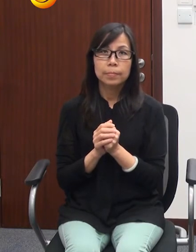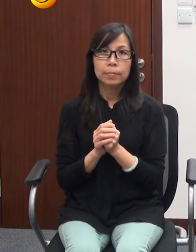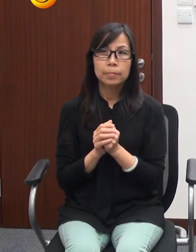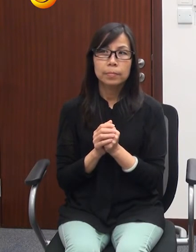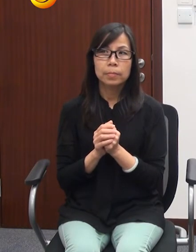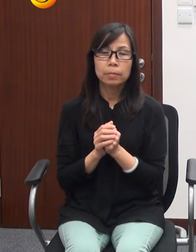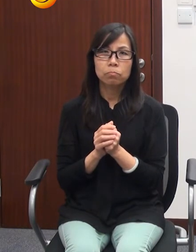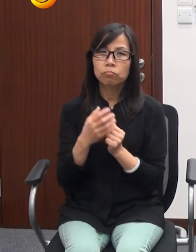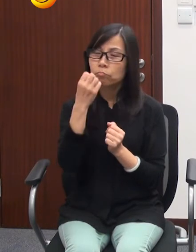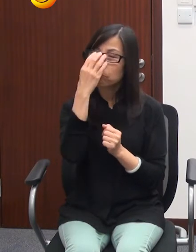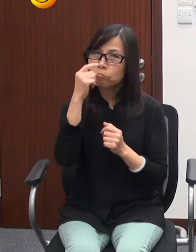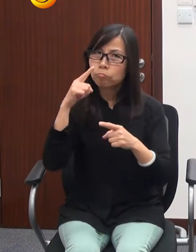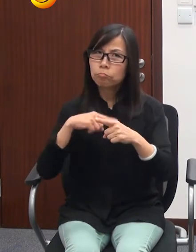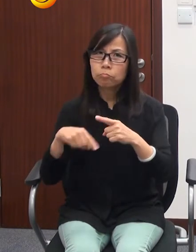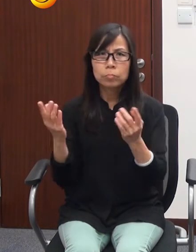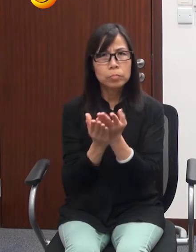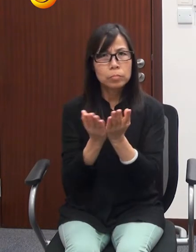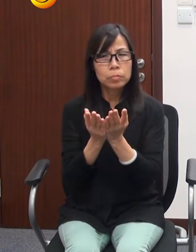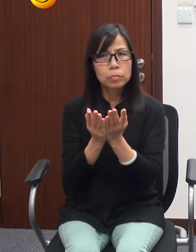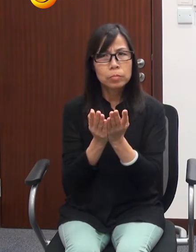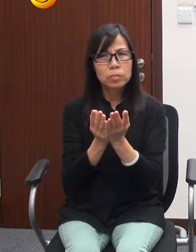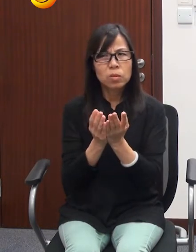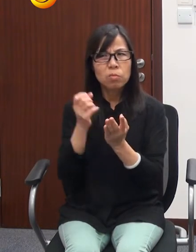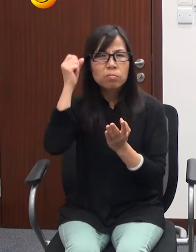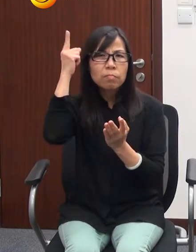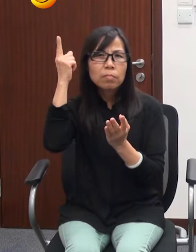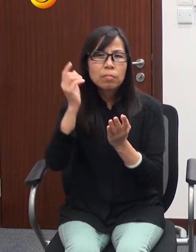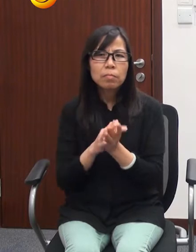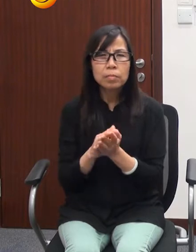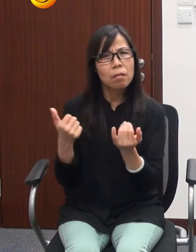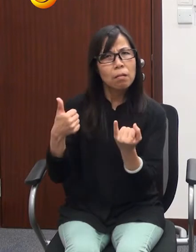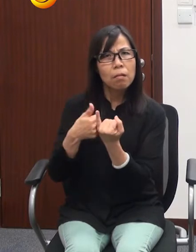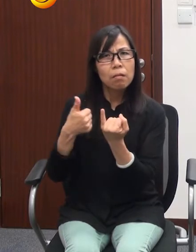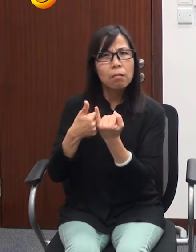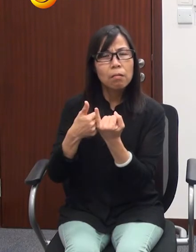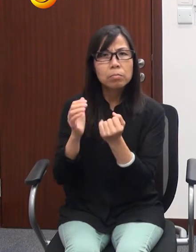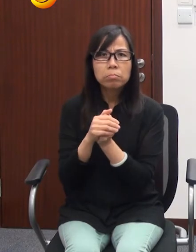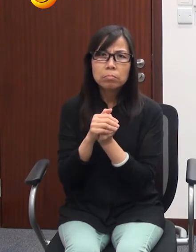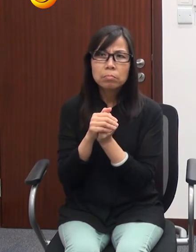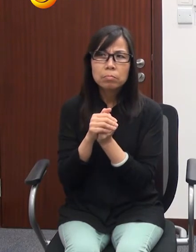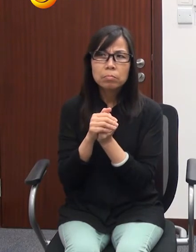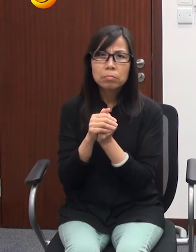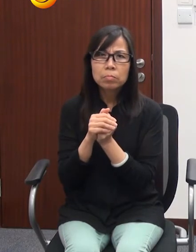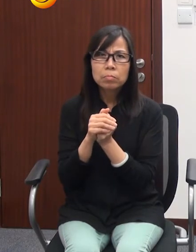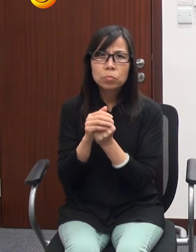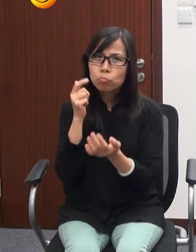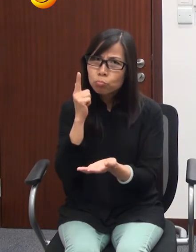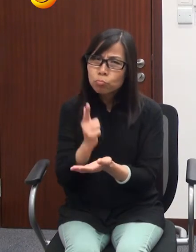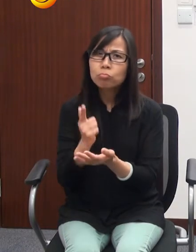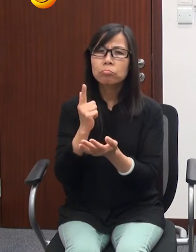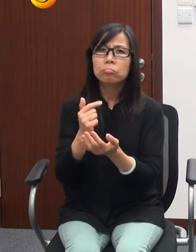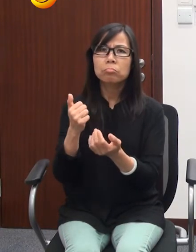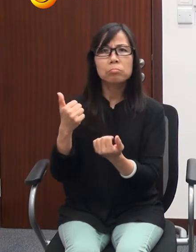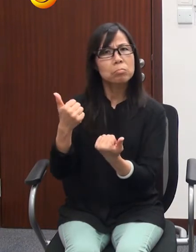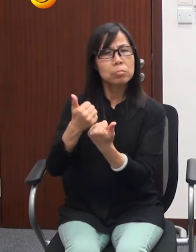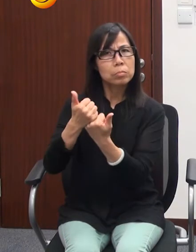即係講大一件事好掉，即係好掉軌，因為點解咧？學生係最即係佢個最重要嘅持份者，而且